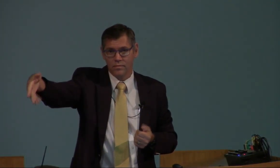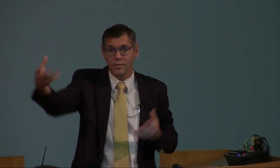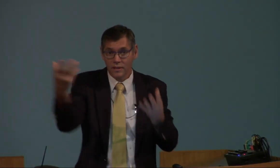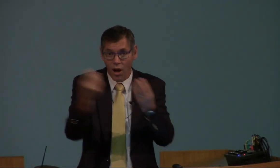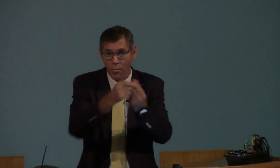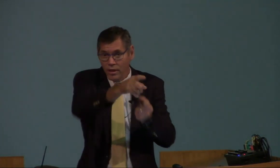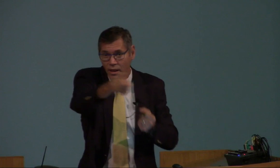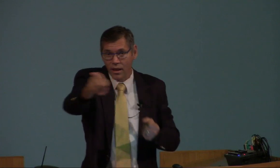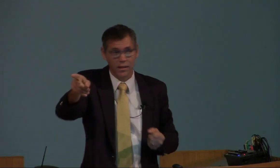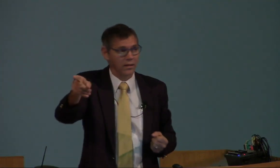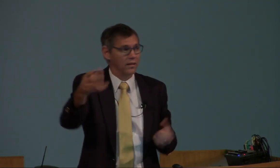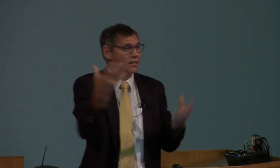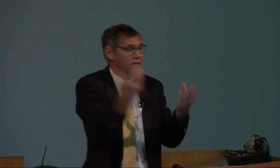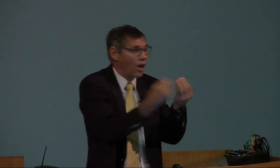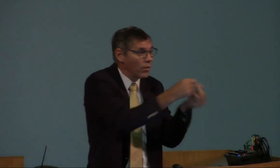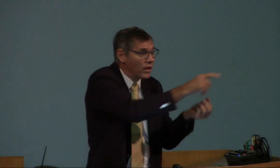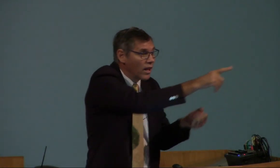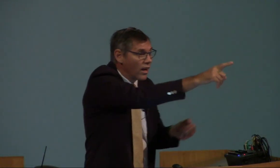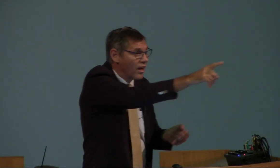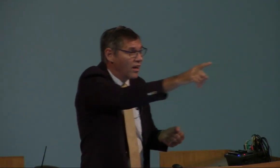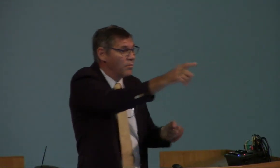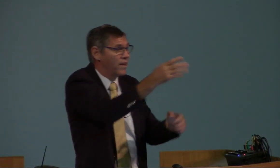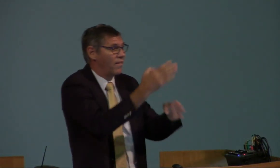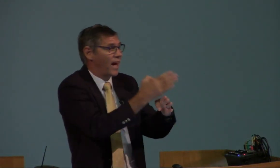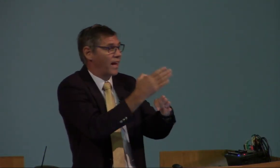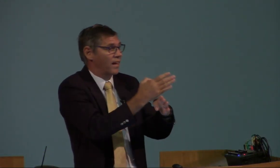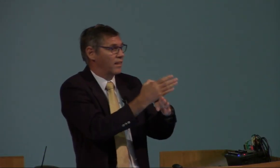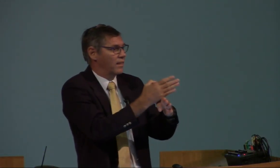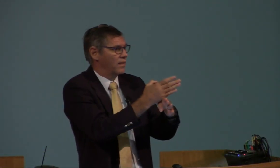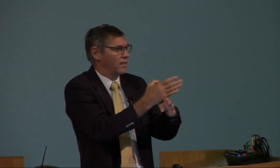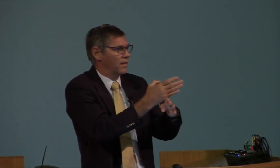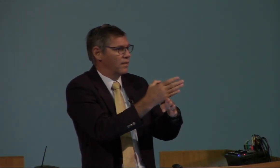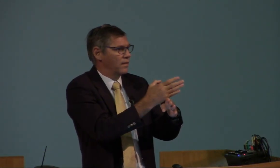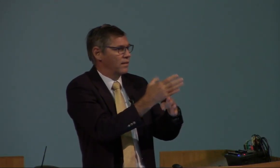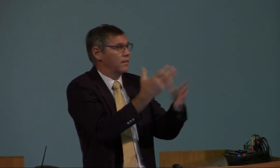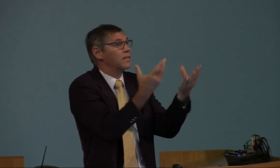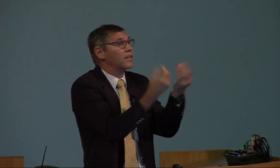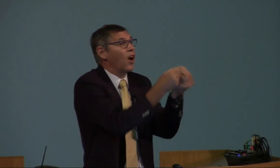saam met julle, vir die werk, saam met julle,